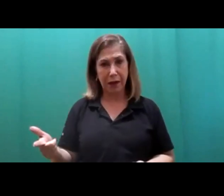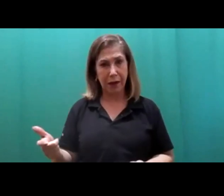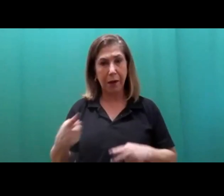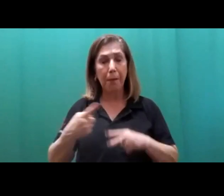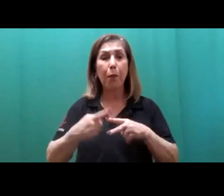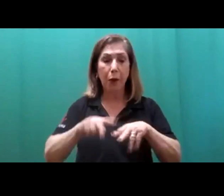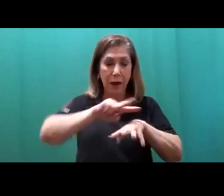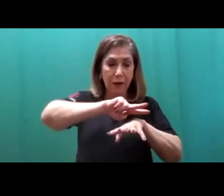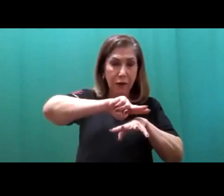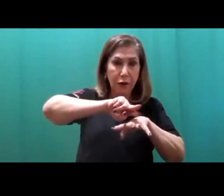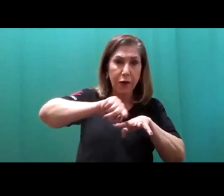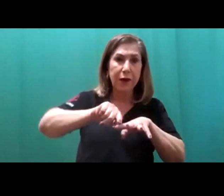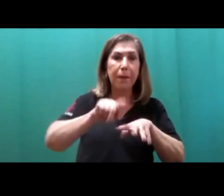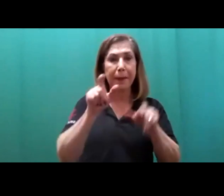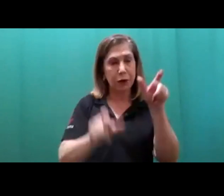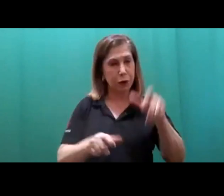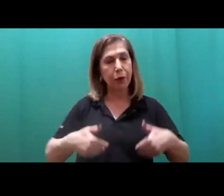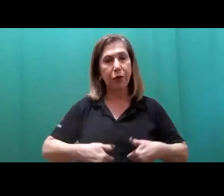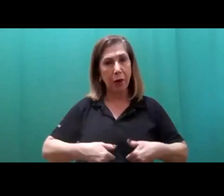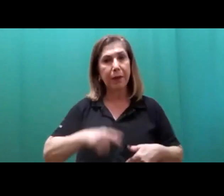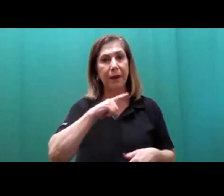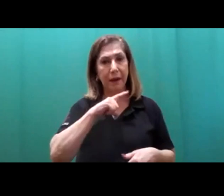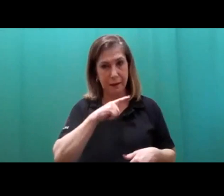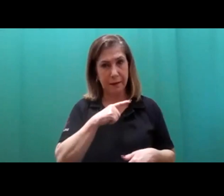de pessoas passando fome. Esse pluriverso tem